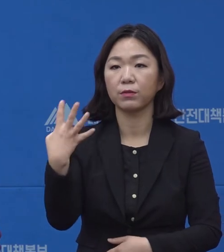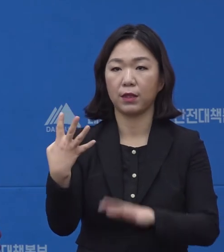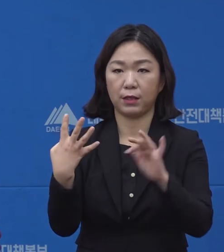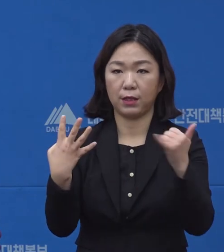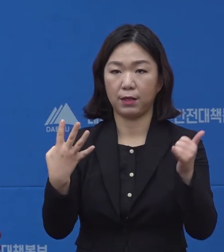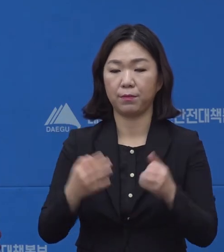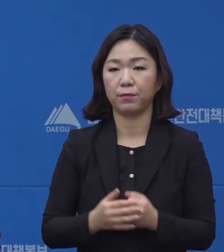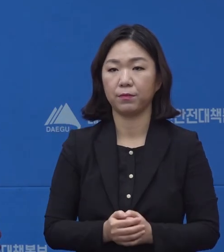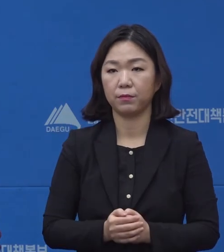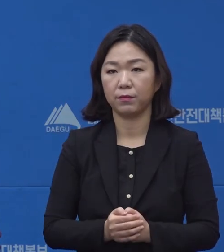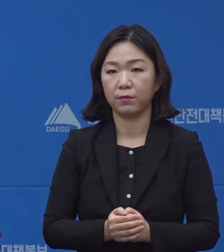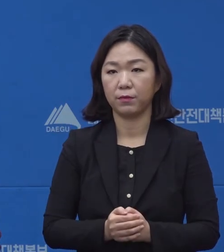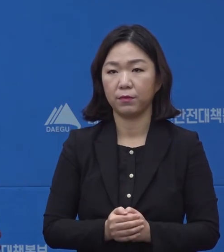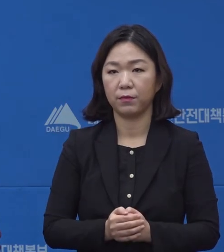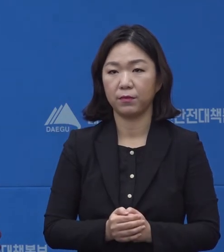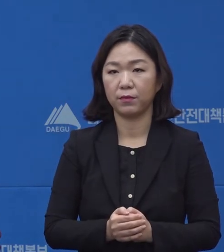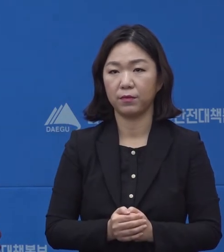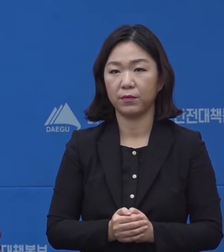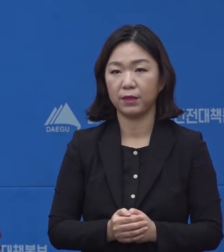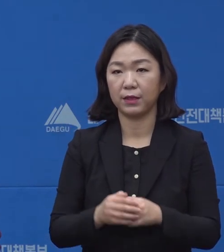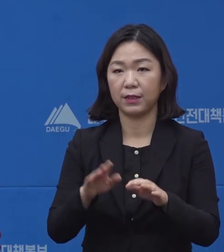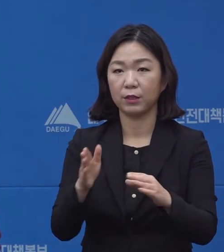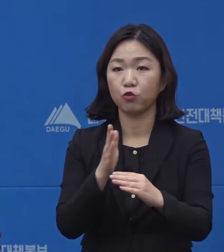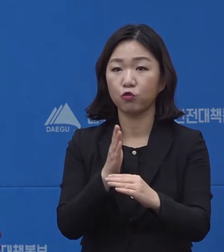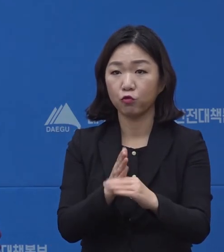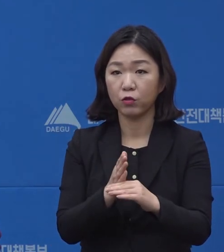5,794명입니다. 이분들 중